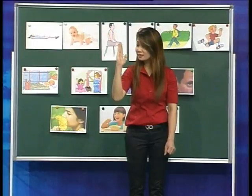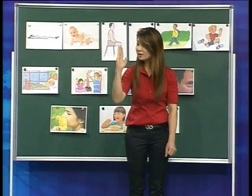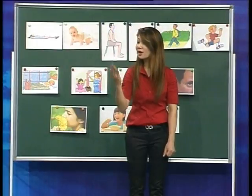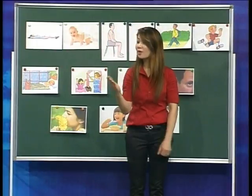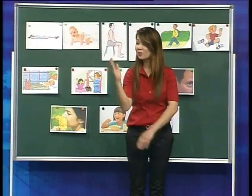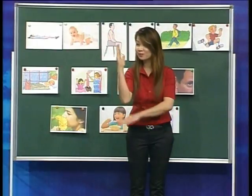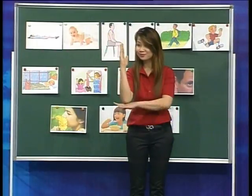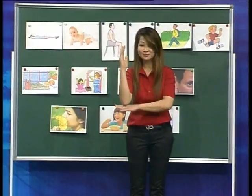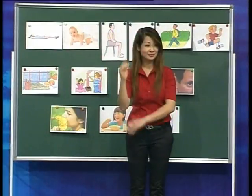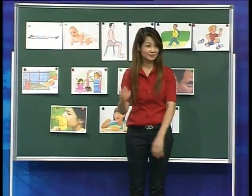Tay thì làm gì nhỉ các em